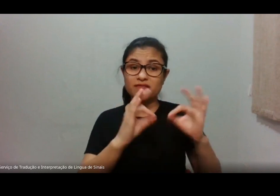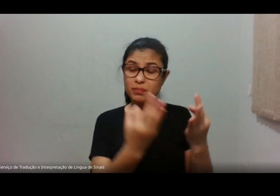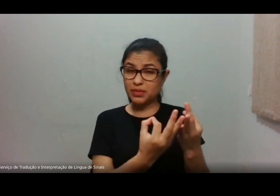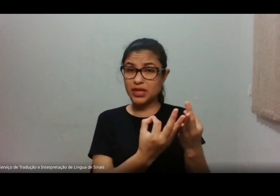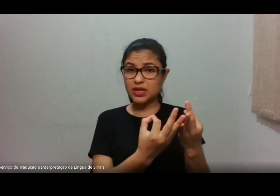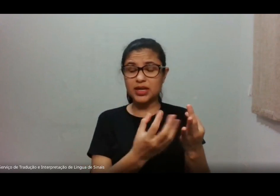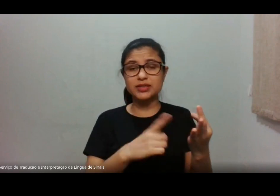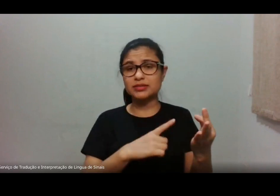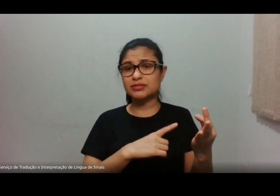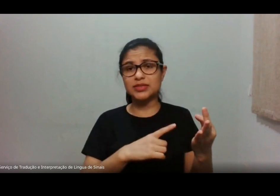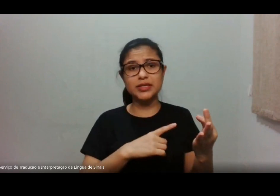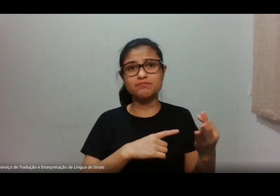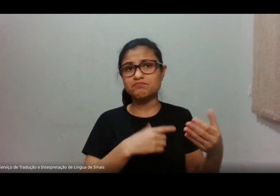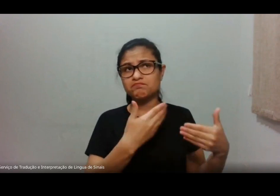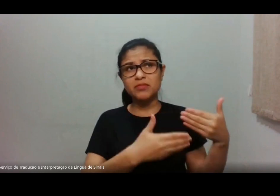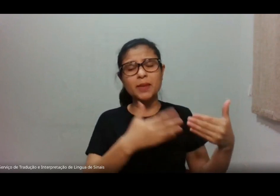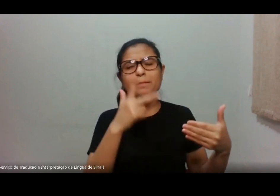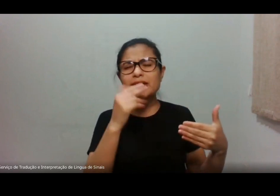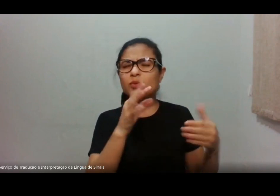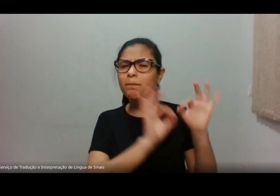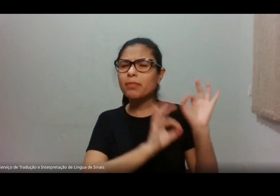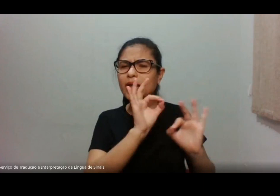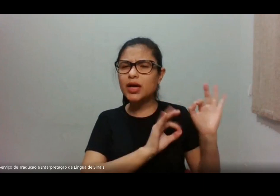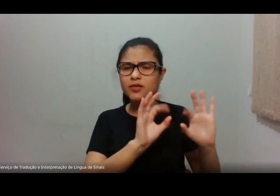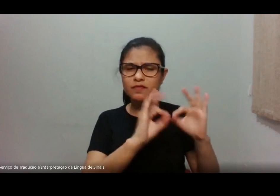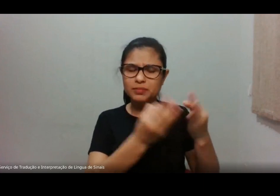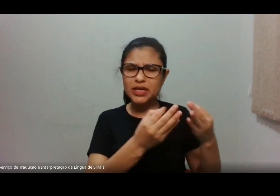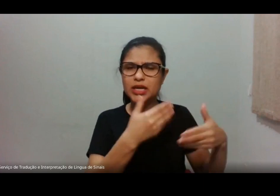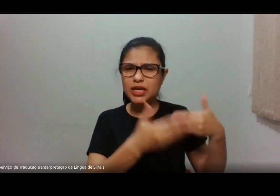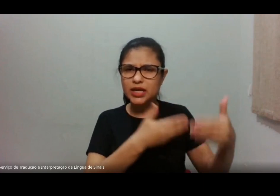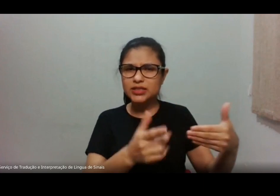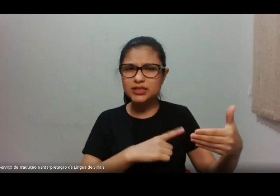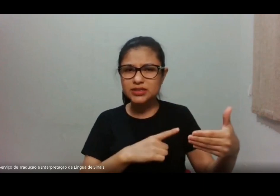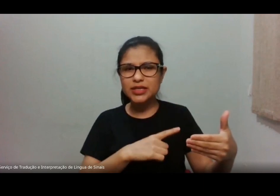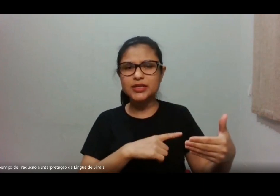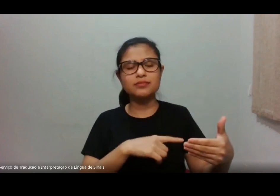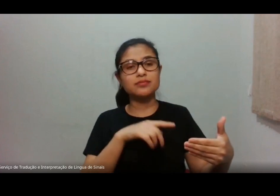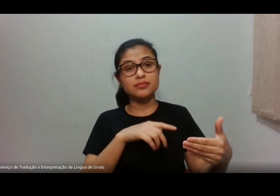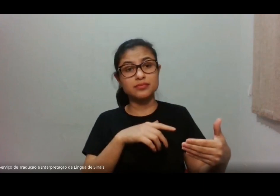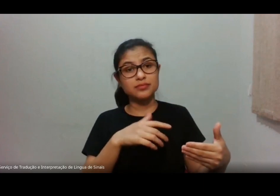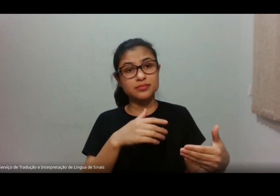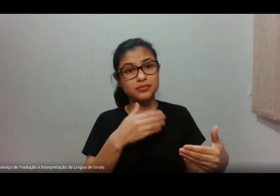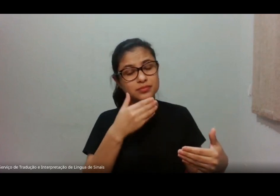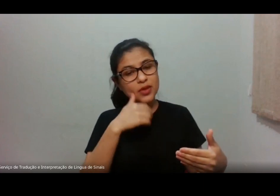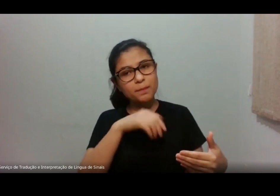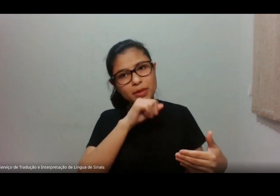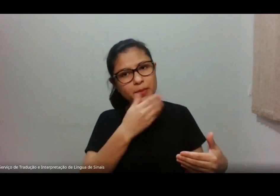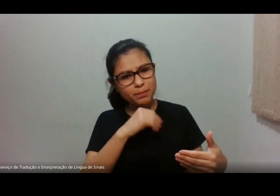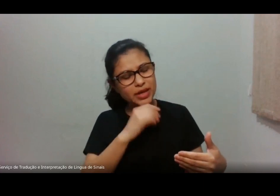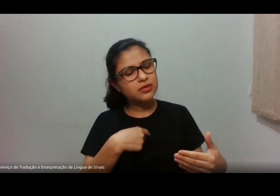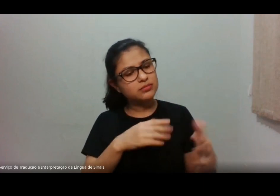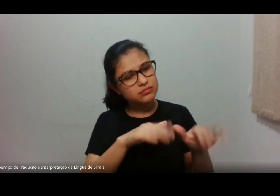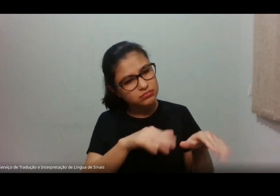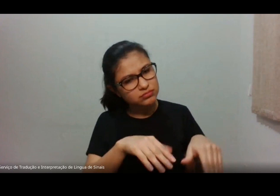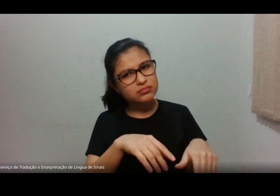existe, todo um clã familiar que nos coloca ideias na cabeça. Escuta, fulano, por